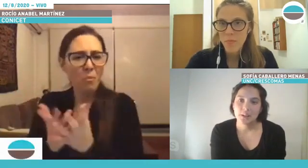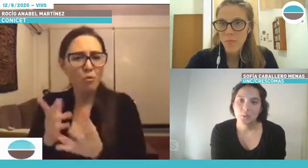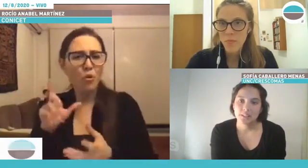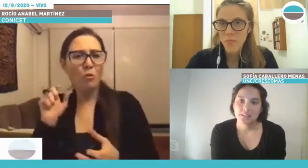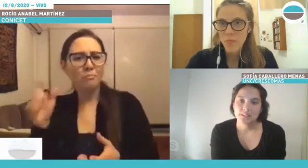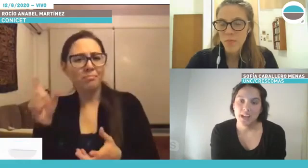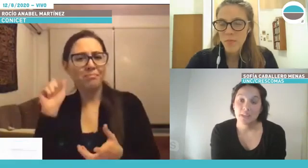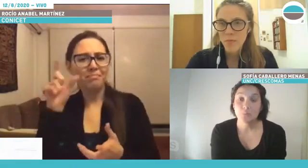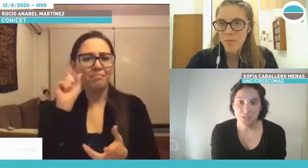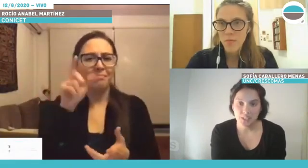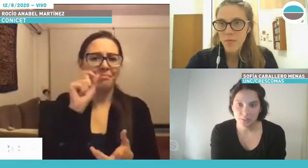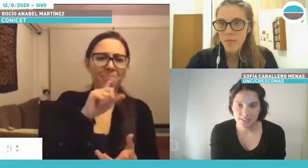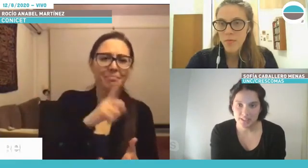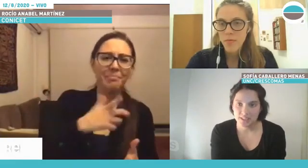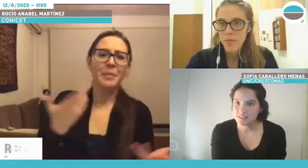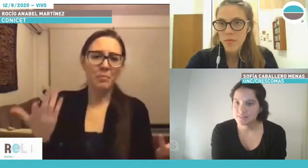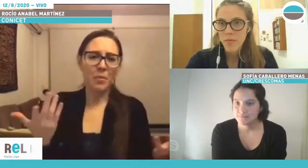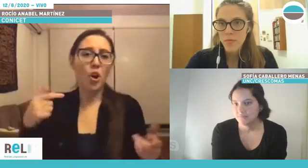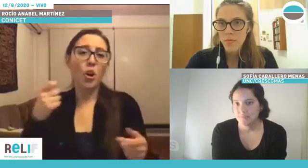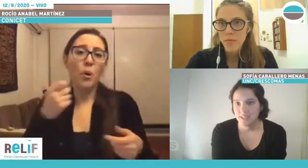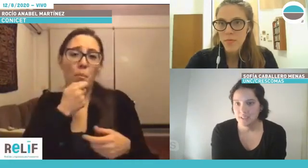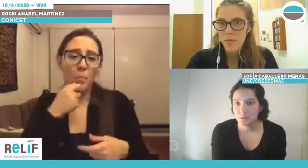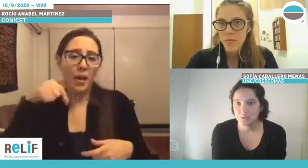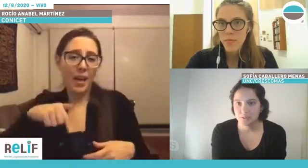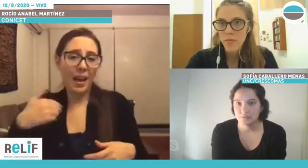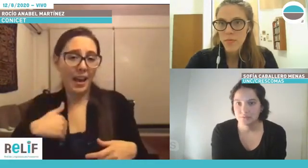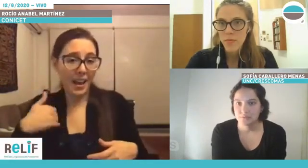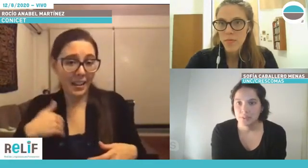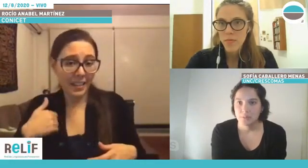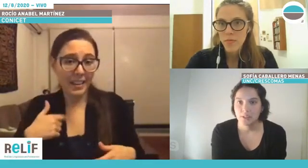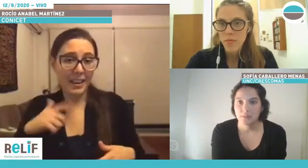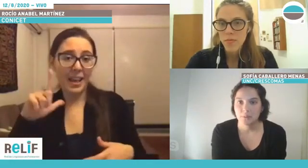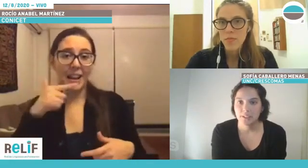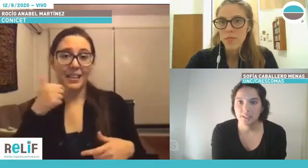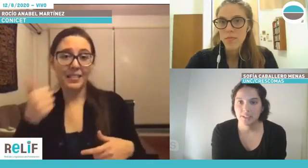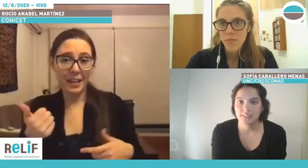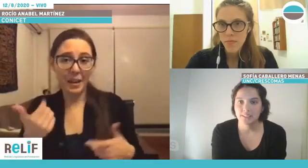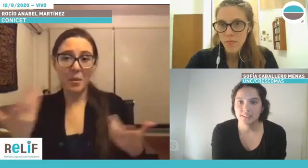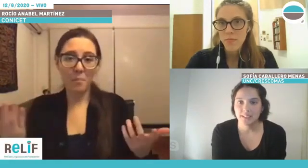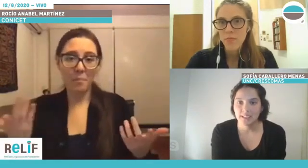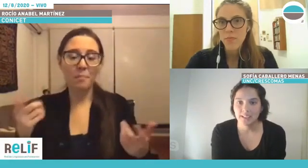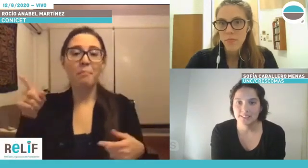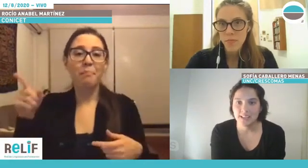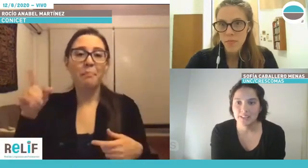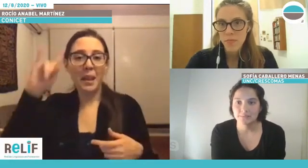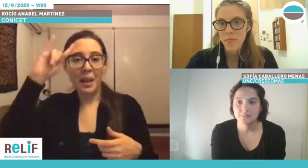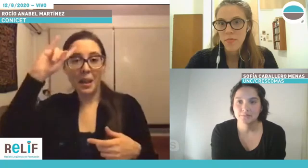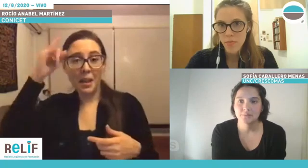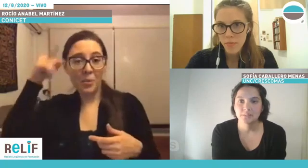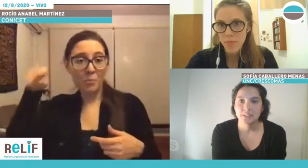Muchas lenguas, hay muchas lenguas de señas en el mundo. Por ejemplo, acá en Argentina